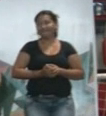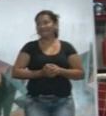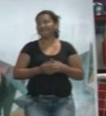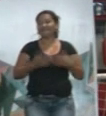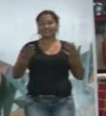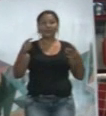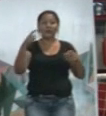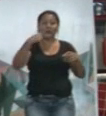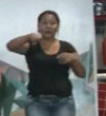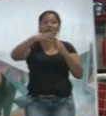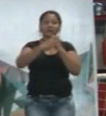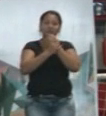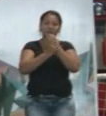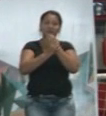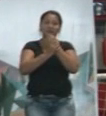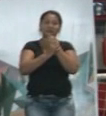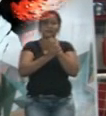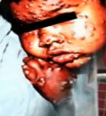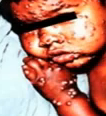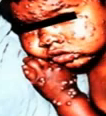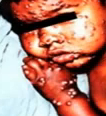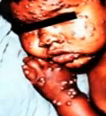estamos protegidos. Ok?